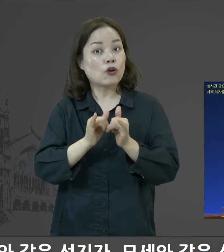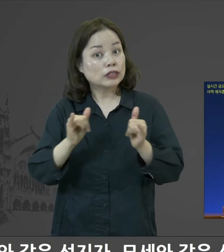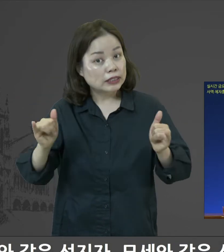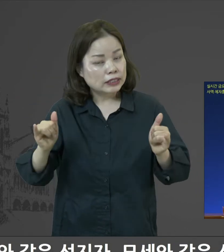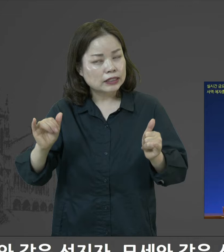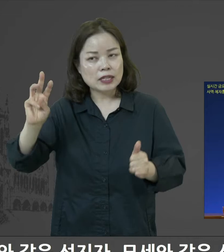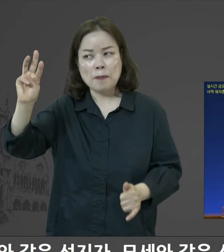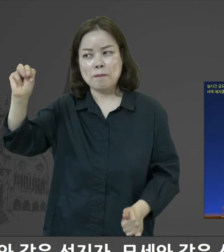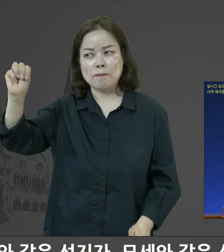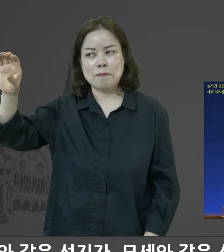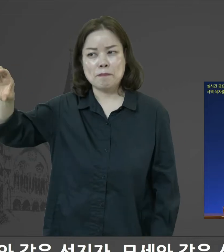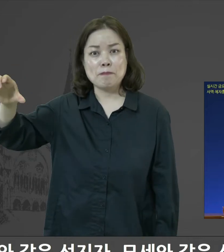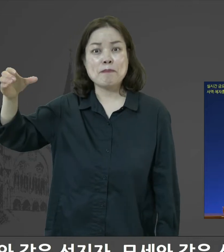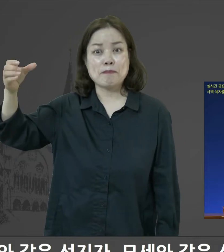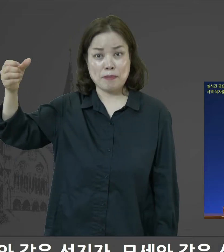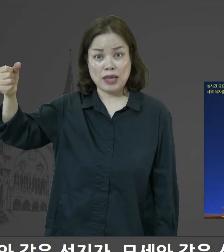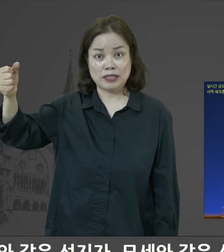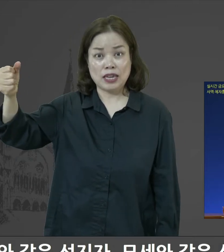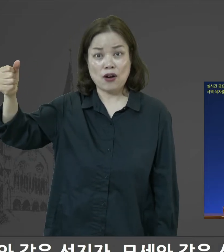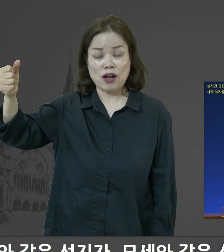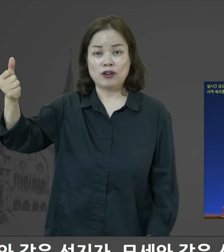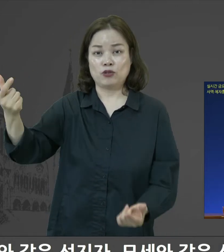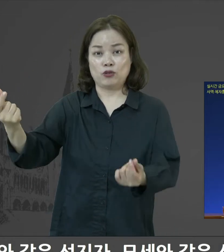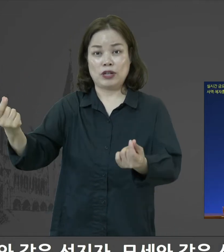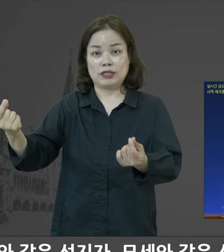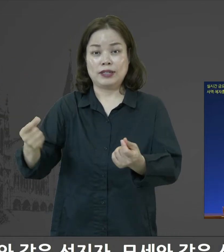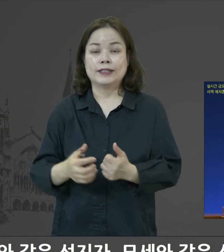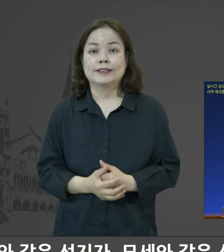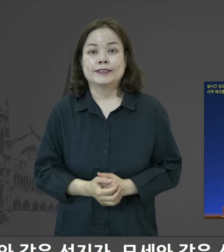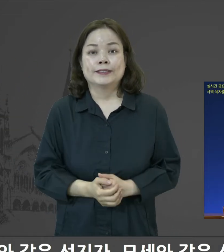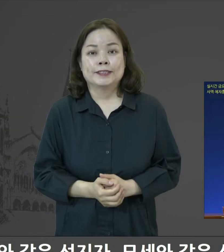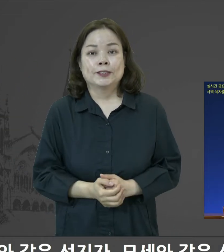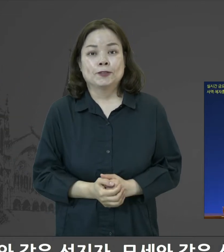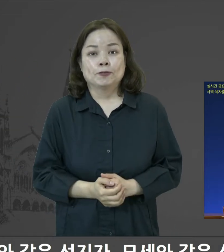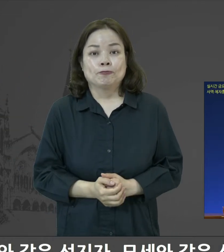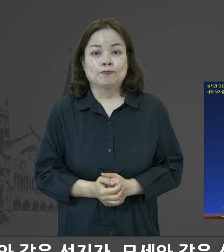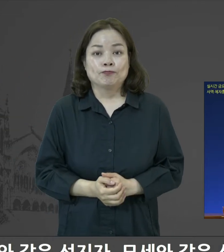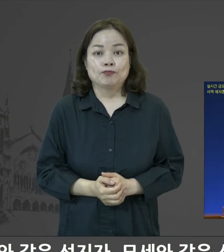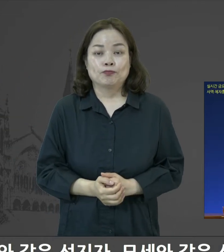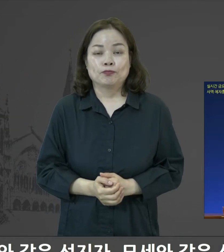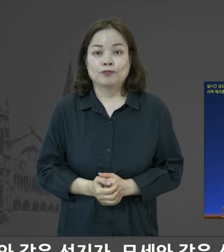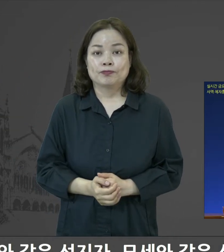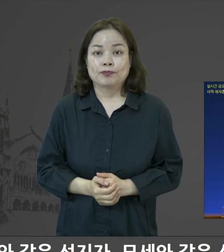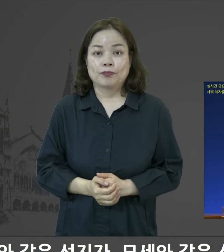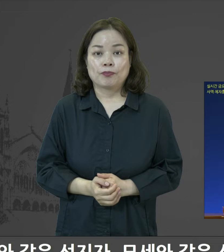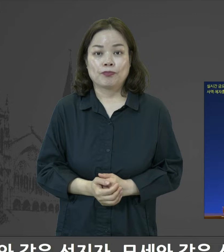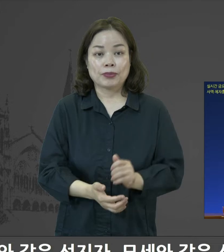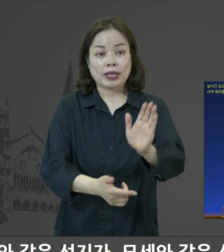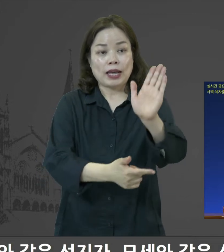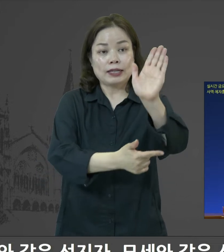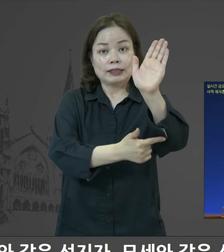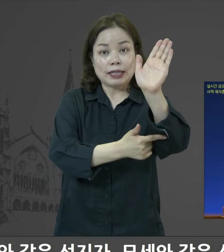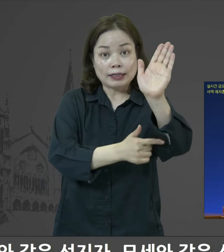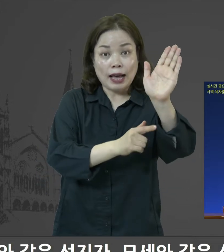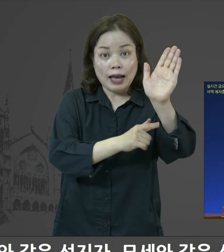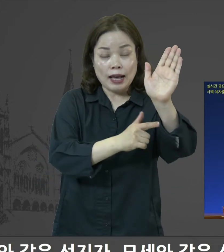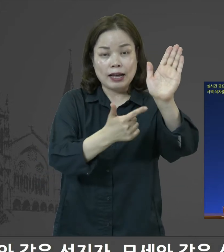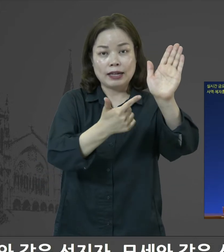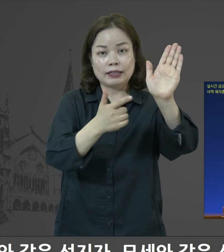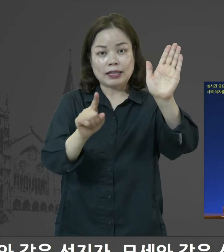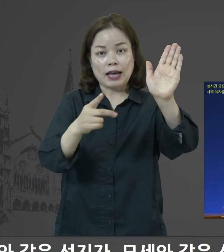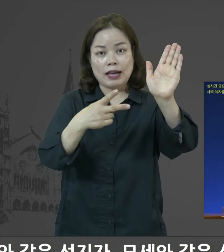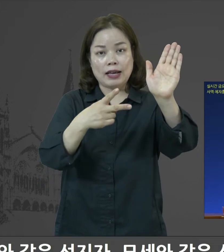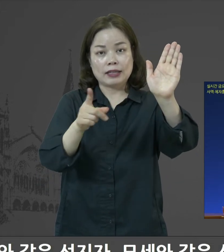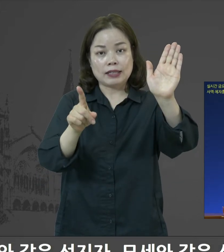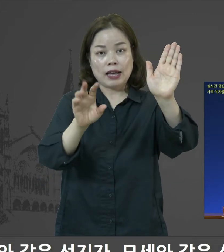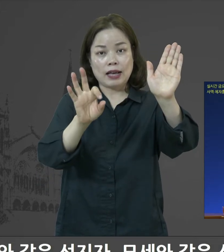이게 메시아란 뜻과 결국은 같은 뜻이 되는 겁니다. 그래서 나다나엘이 그